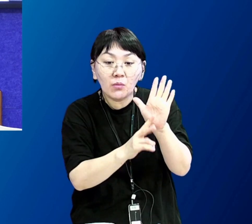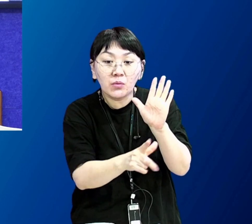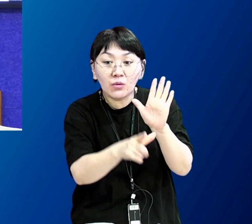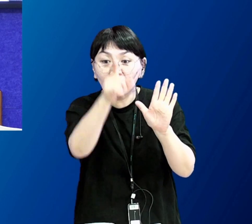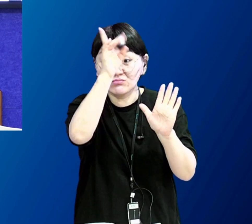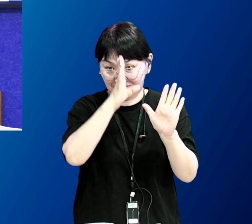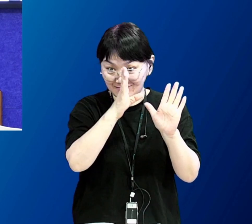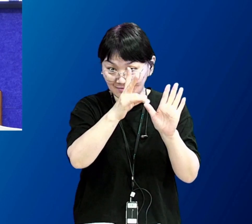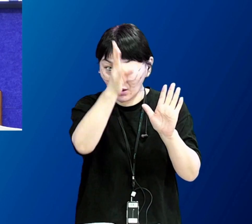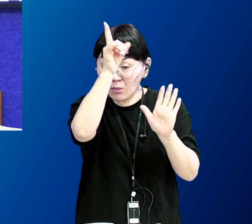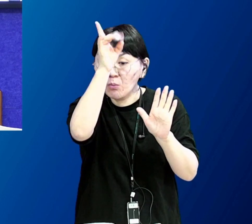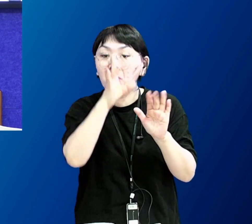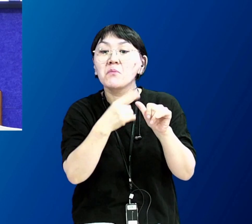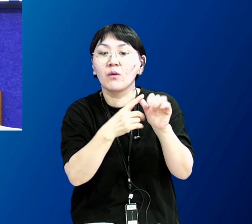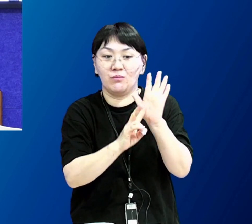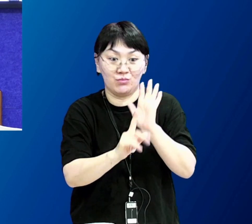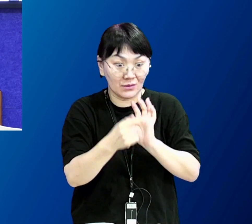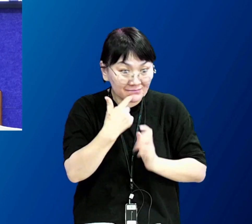эзнийг хэлж байгаа биз?